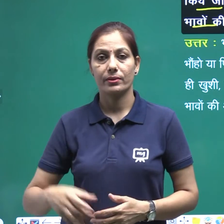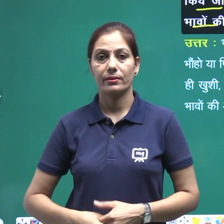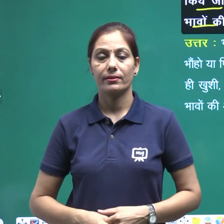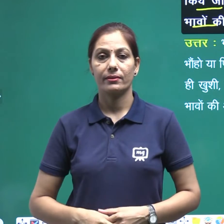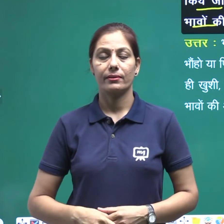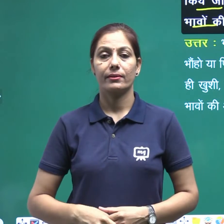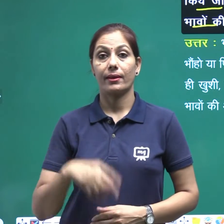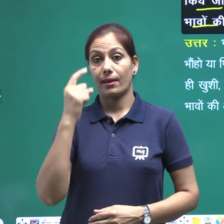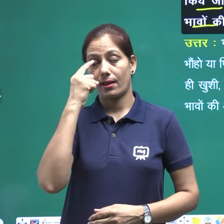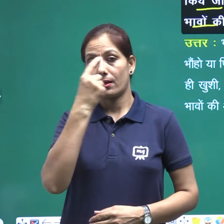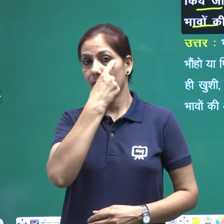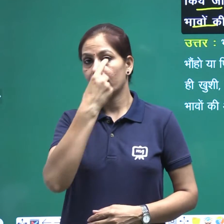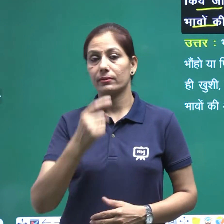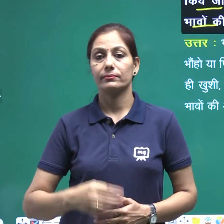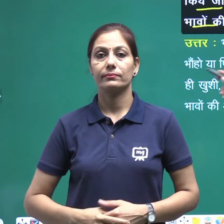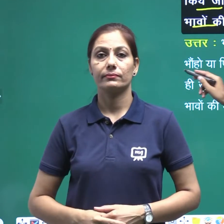आंख,